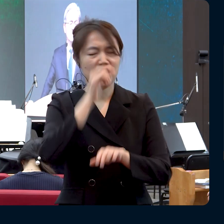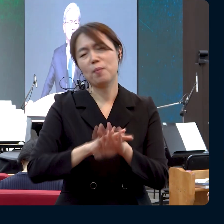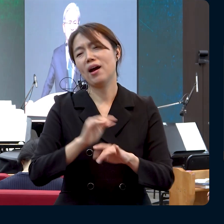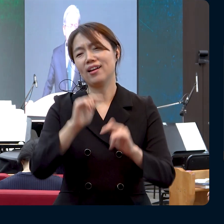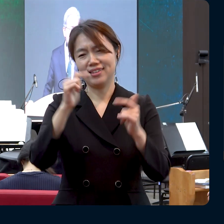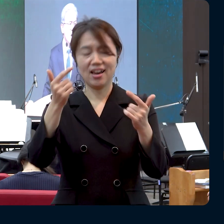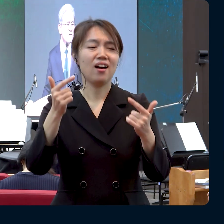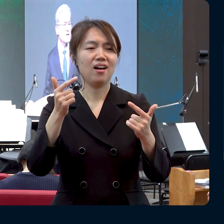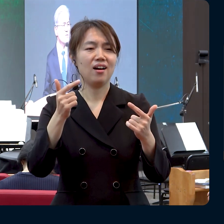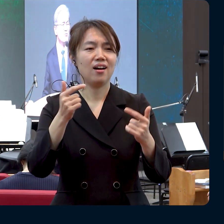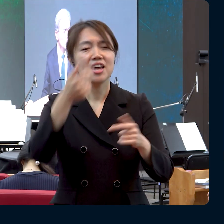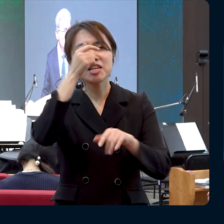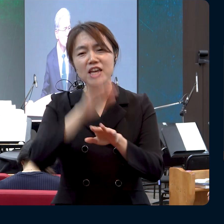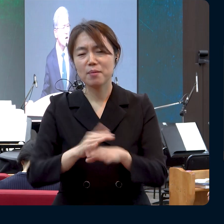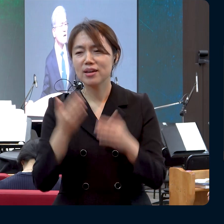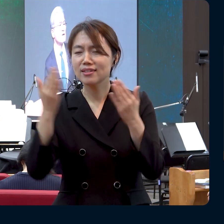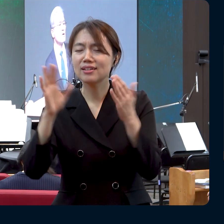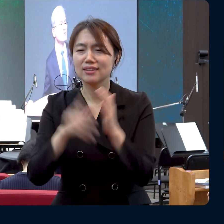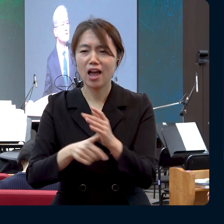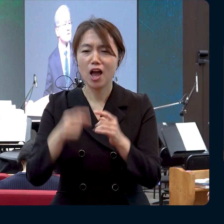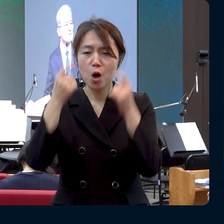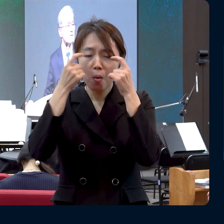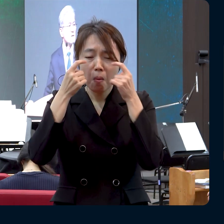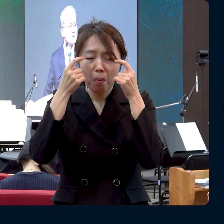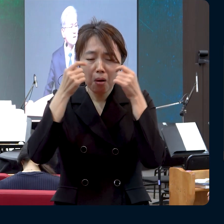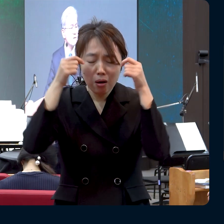예배 드리면서 눈물이 안 났으면 부끄러운 줄 알아야 돼요.